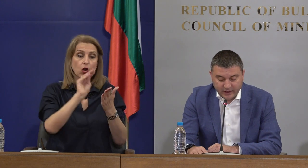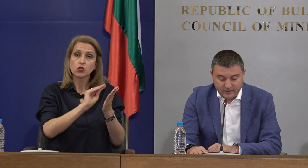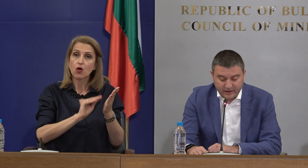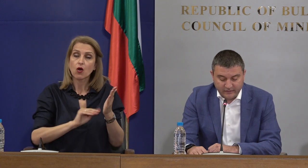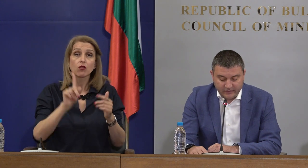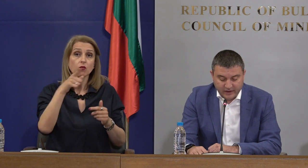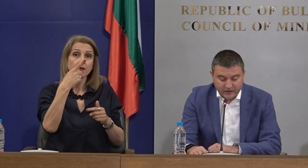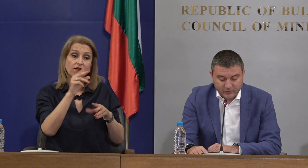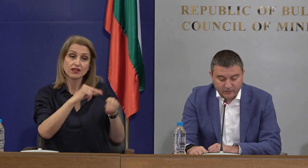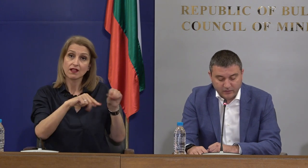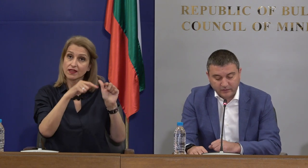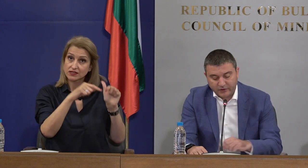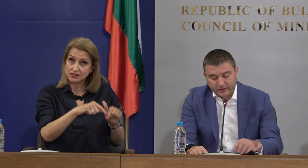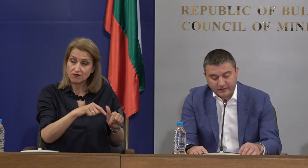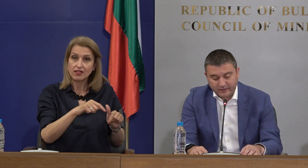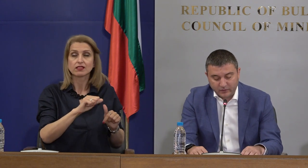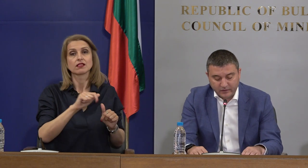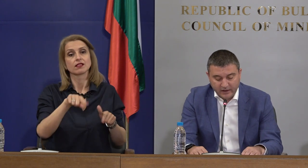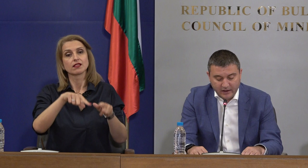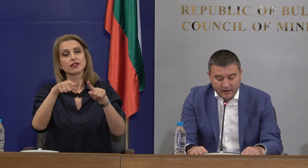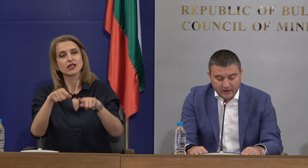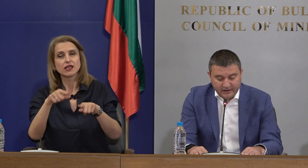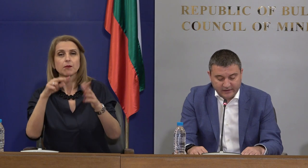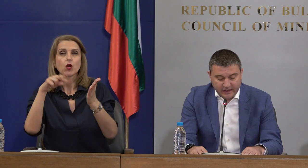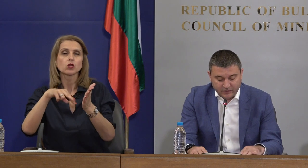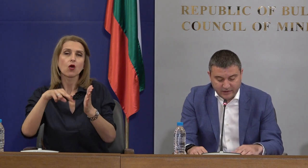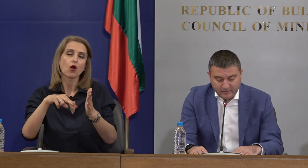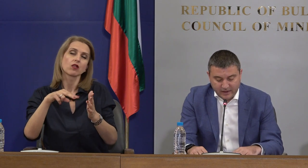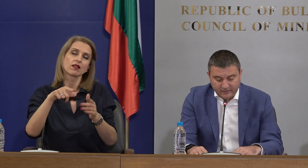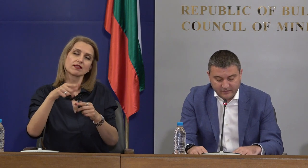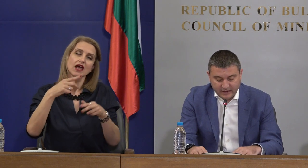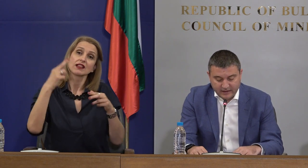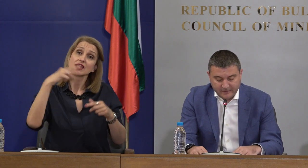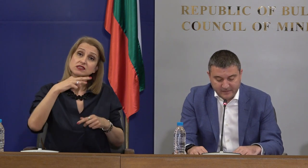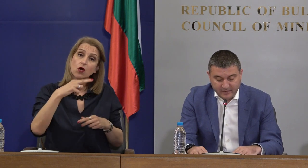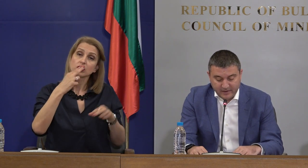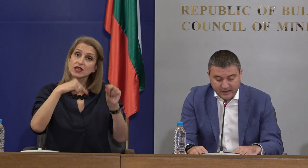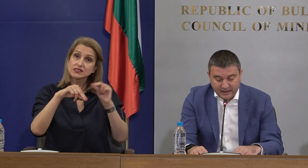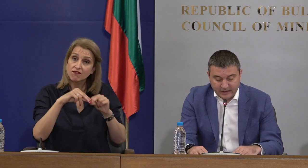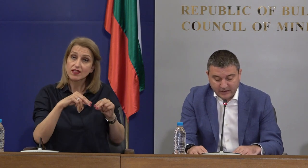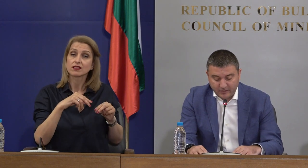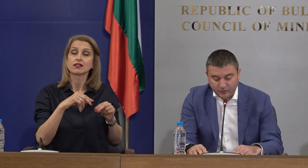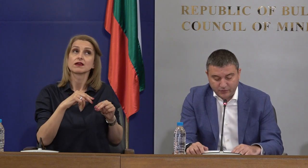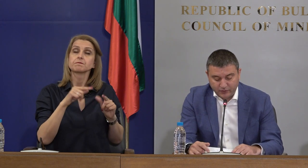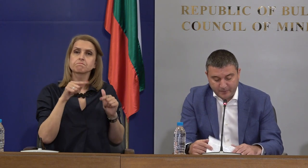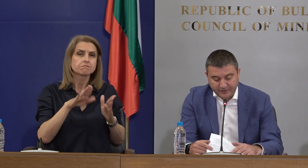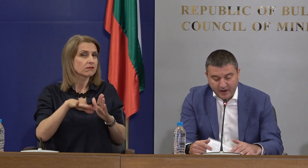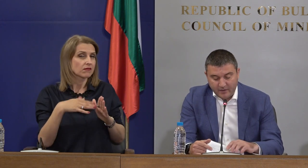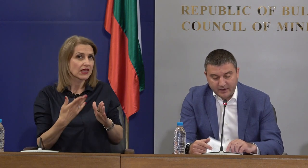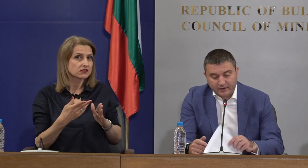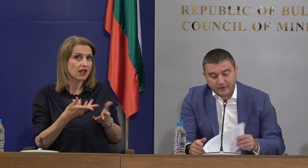30 от 7 май 2020 и протокол на надзорния съвет 19 от 7 май 2020 на ББР и след